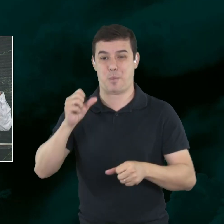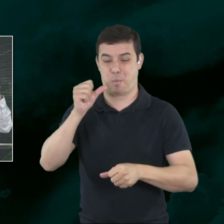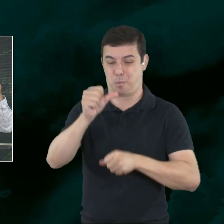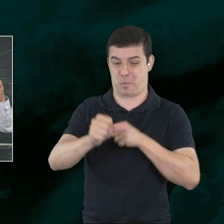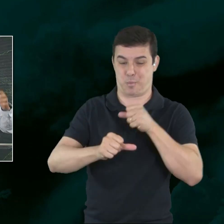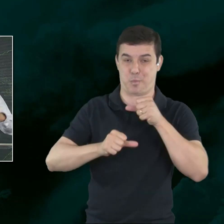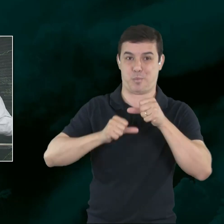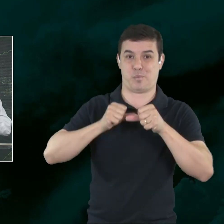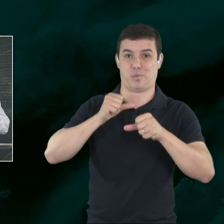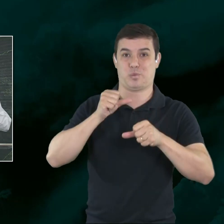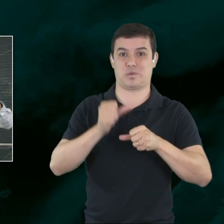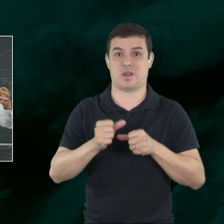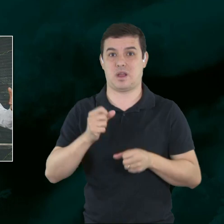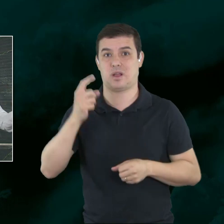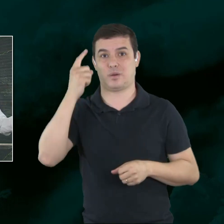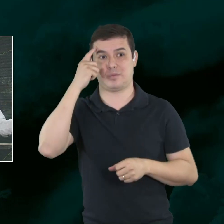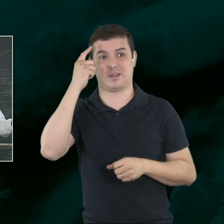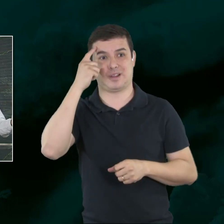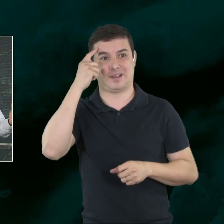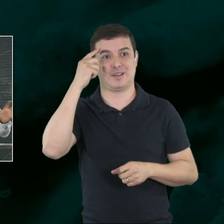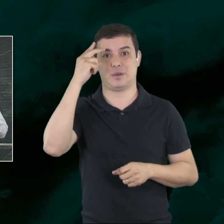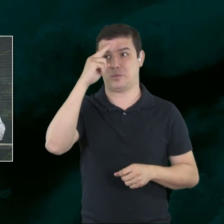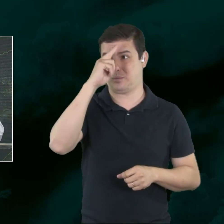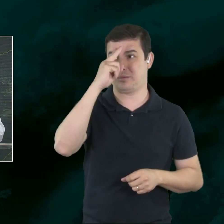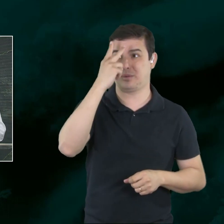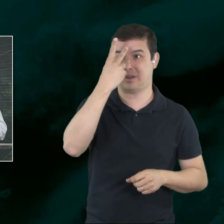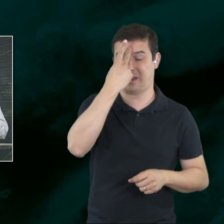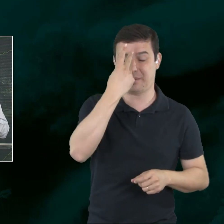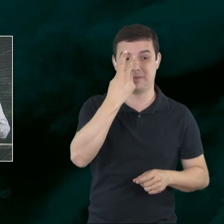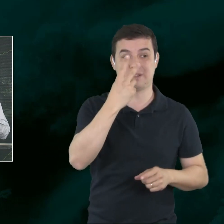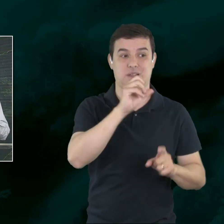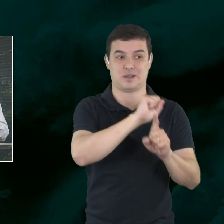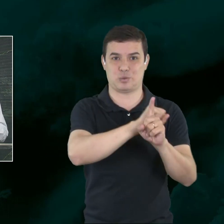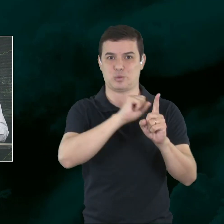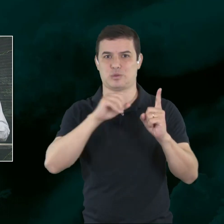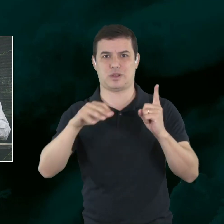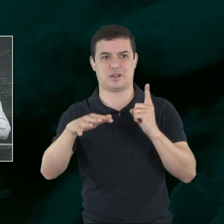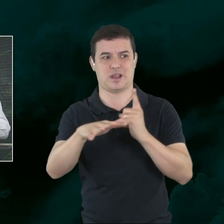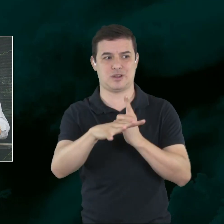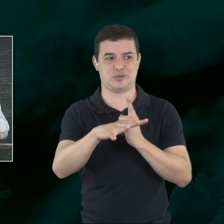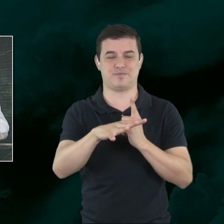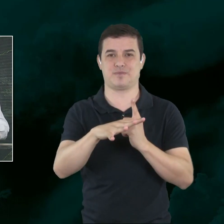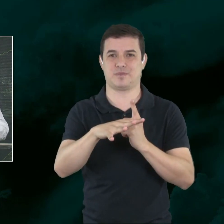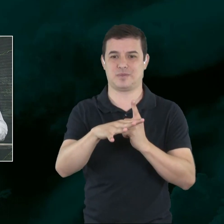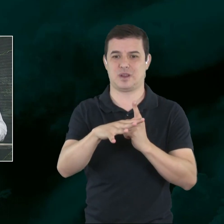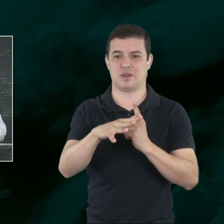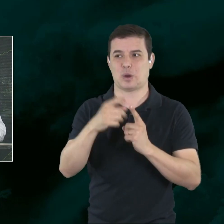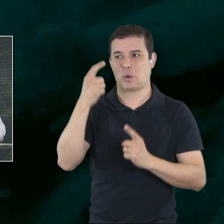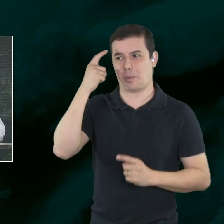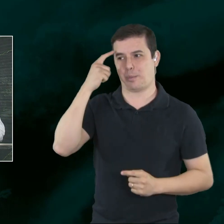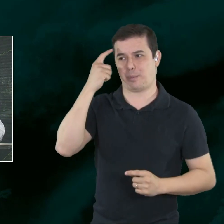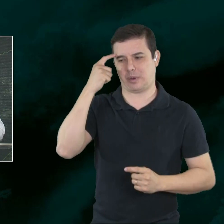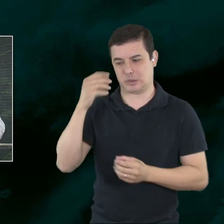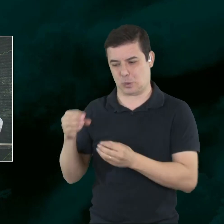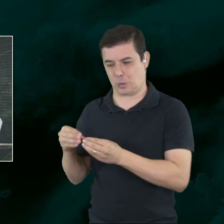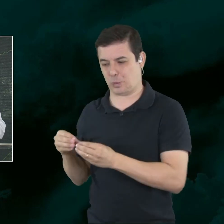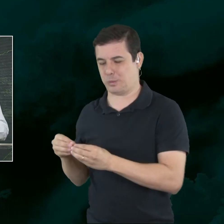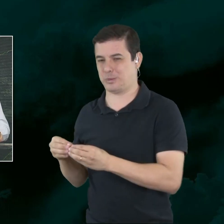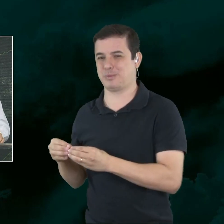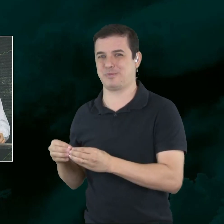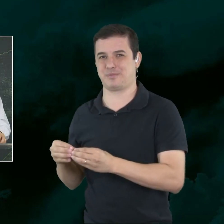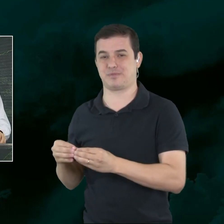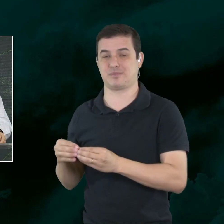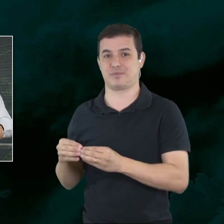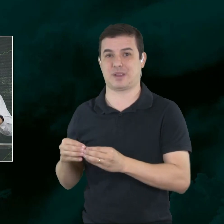lavagem cerebral de toda a sociedade por causa de como pensam essas pequenas minorias, irmãos, é isso que